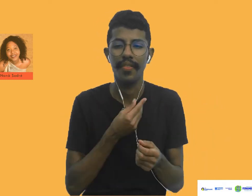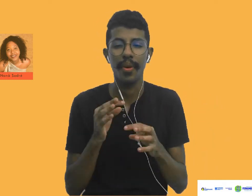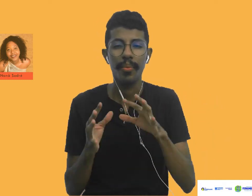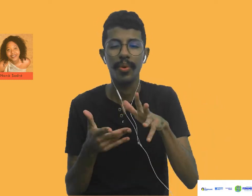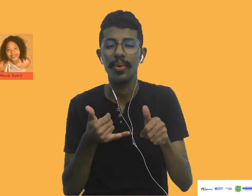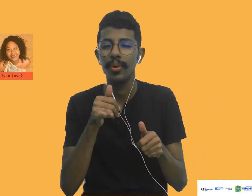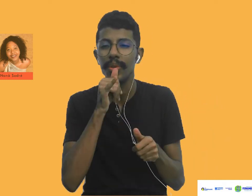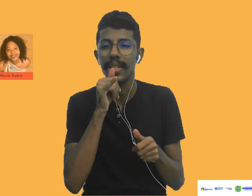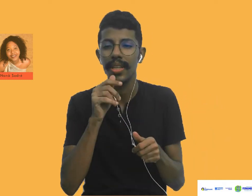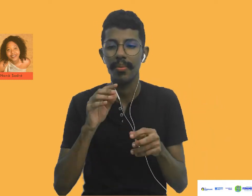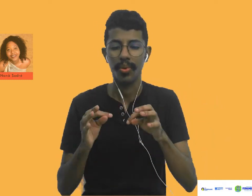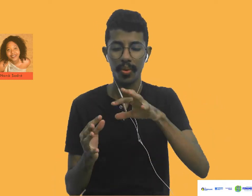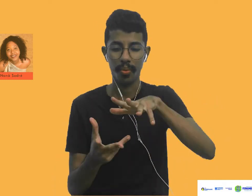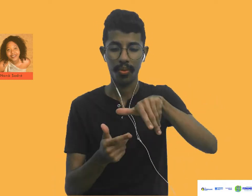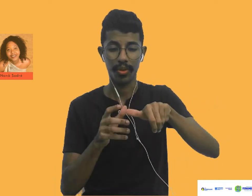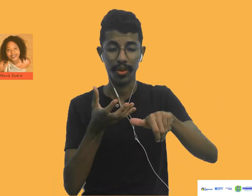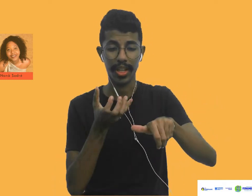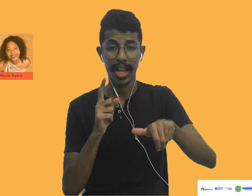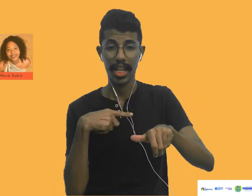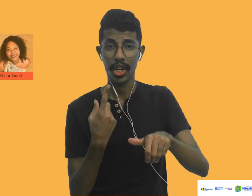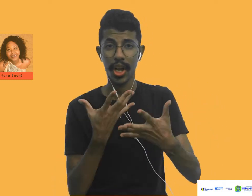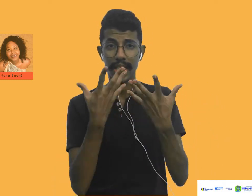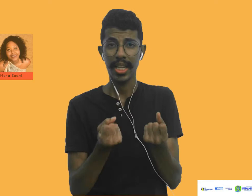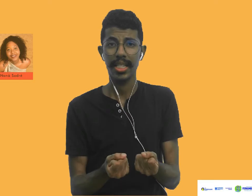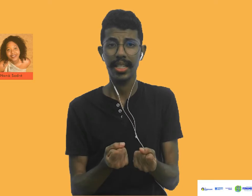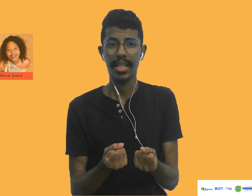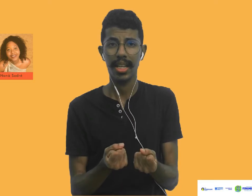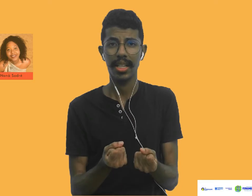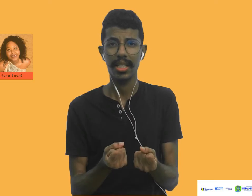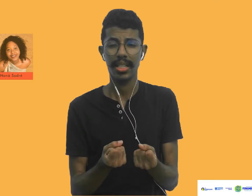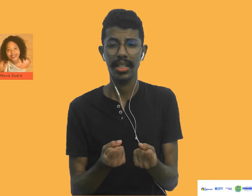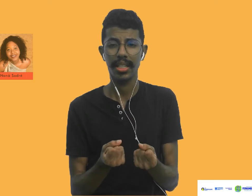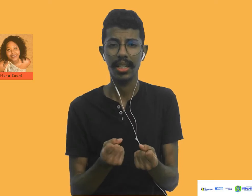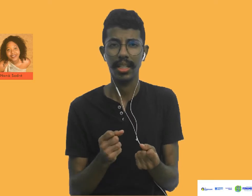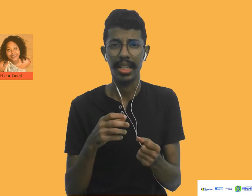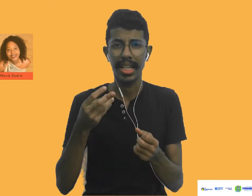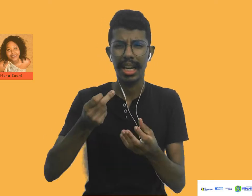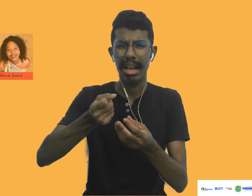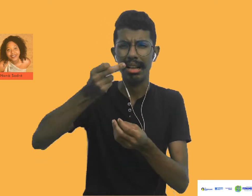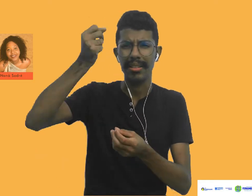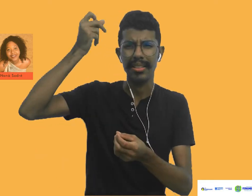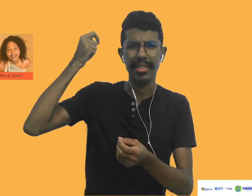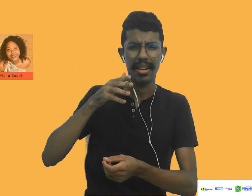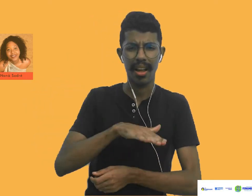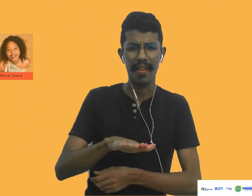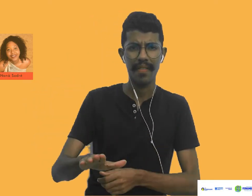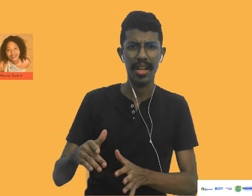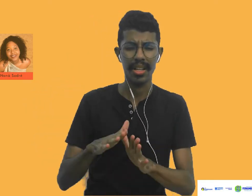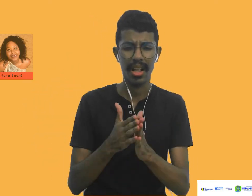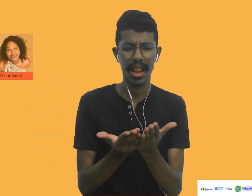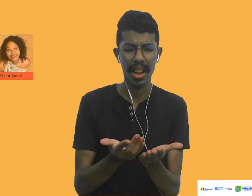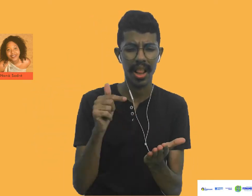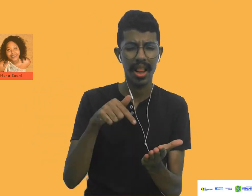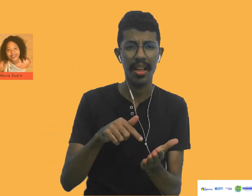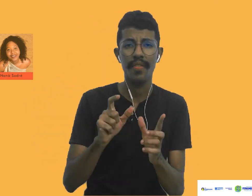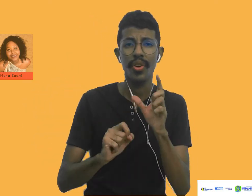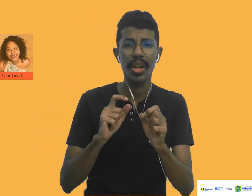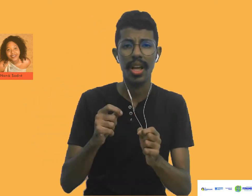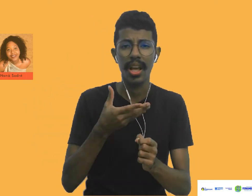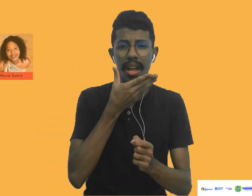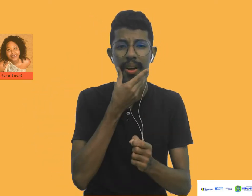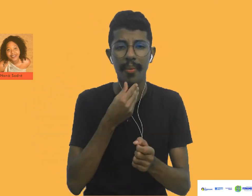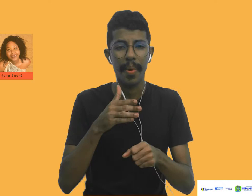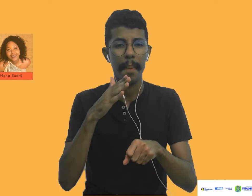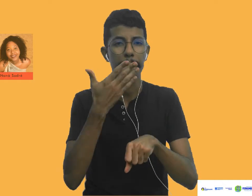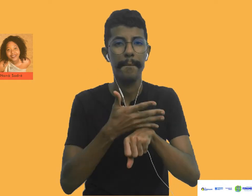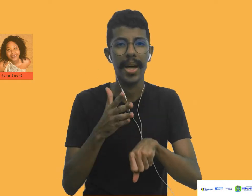É o mundo que querem que a gente engula desde o tempo da nossa infância com os livros, né? Escritos por homens